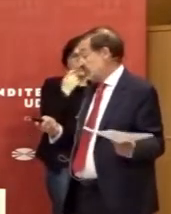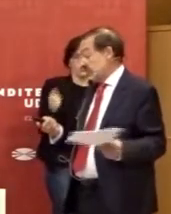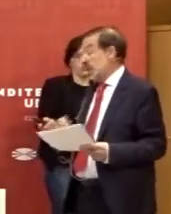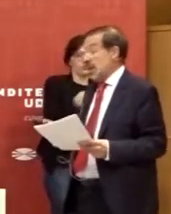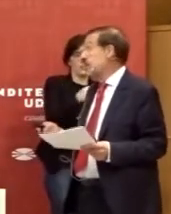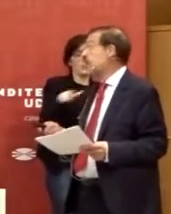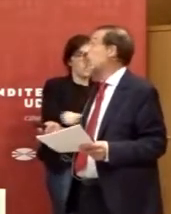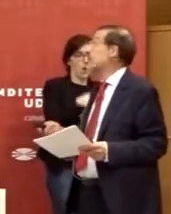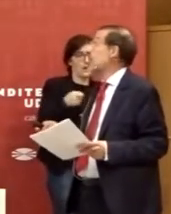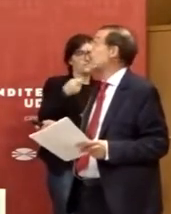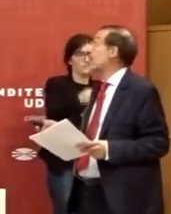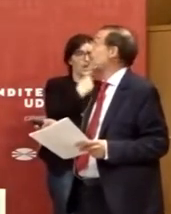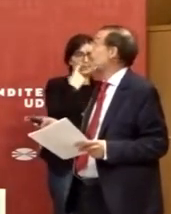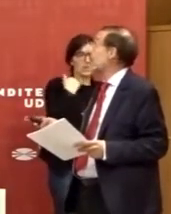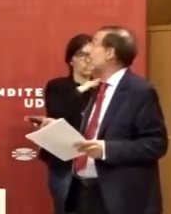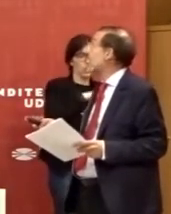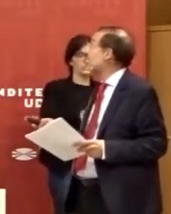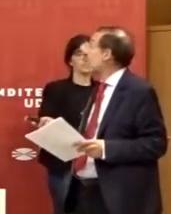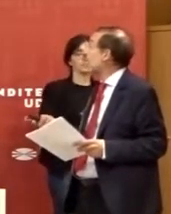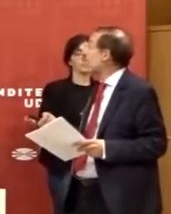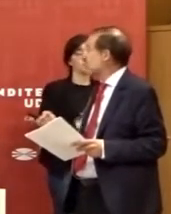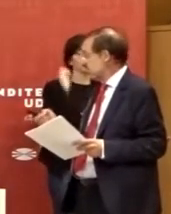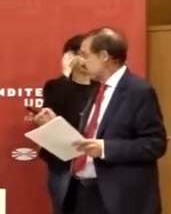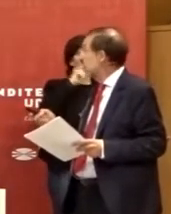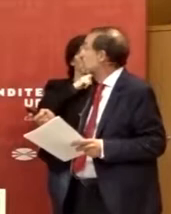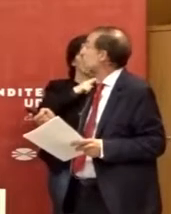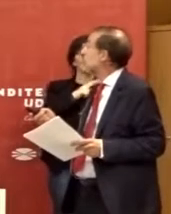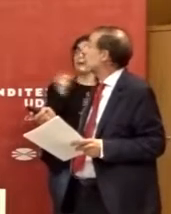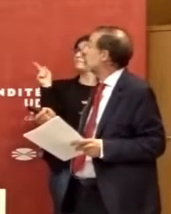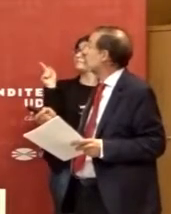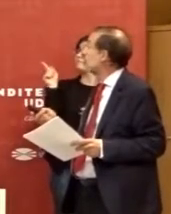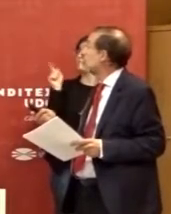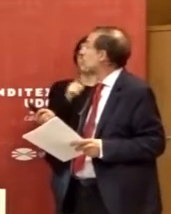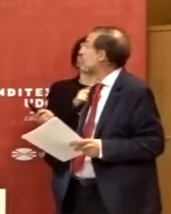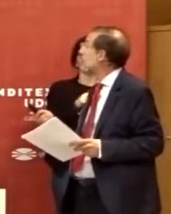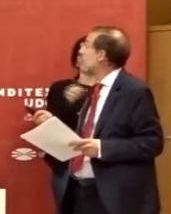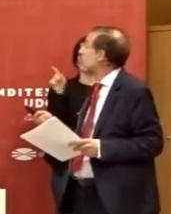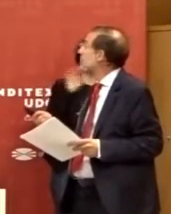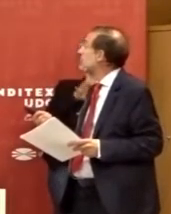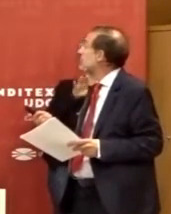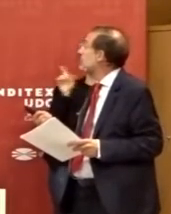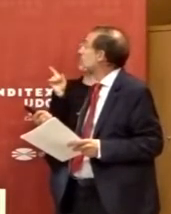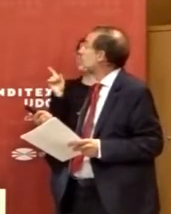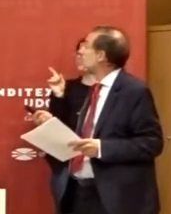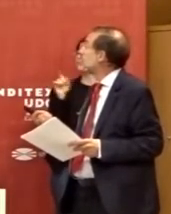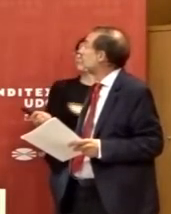He titulado esta conferencia Vencer las barreras. Esto No, esto...